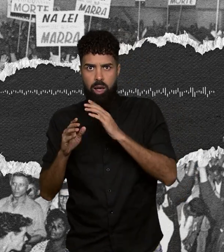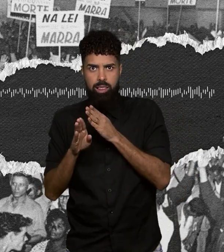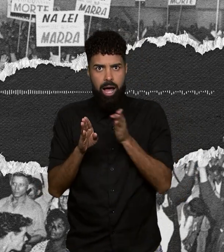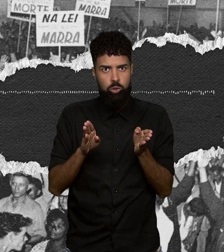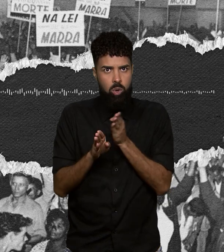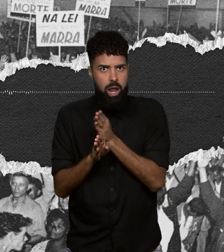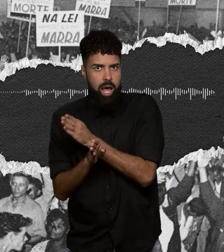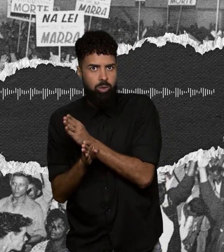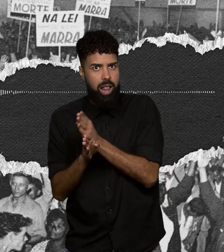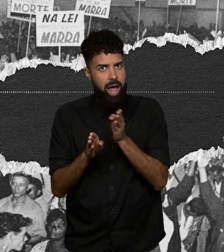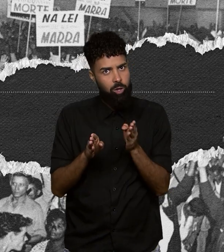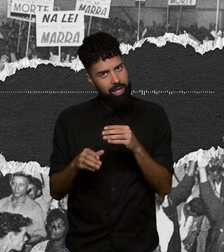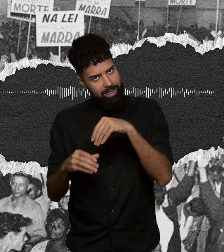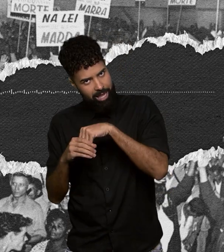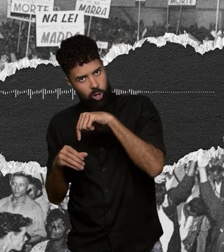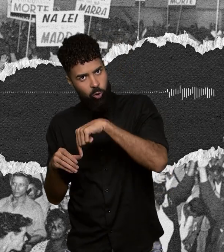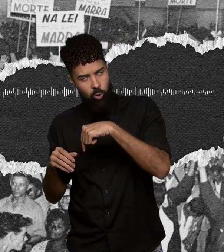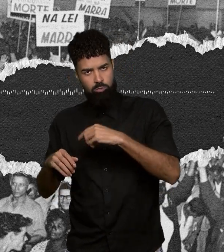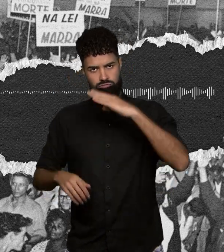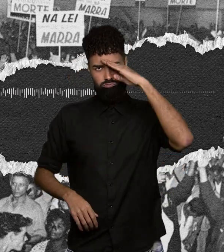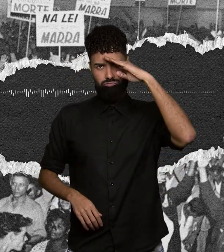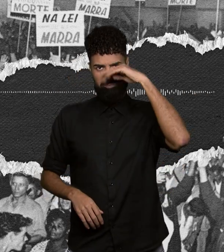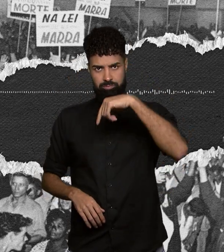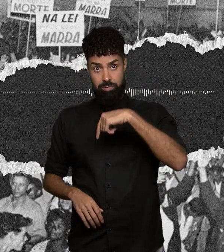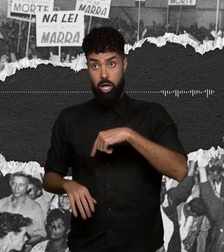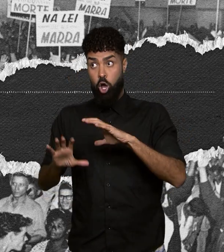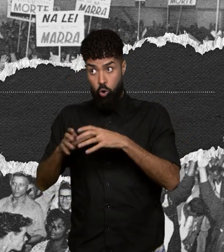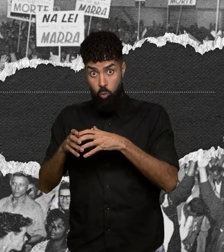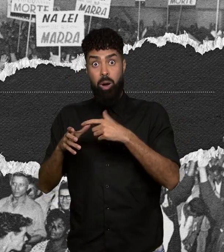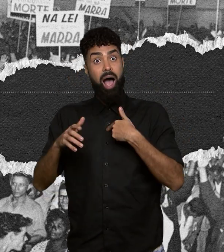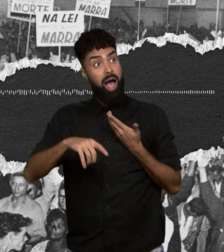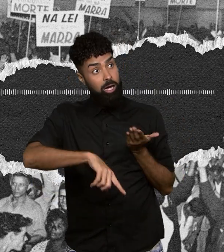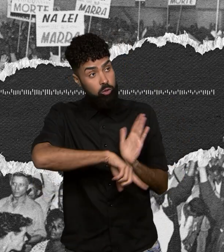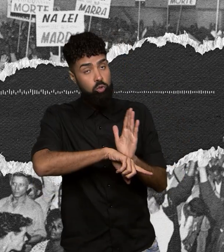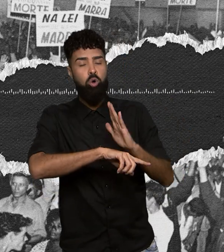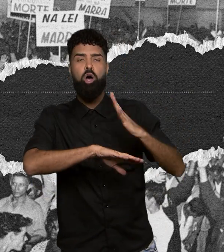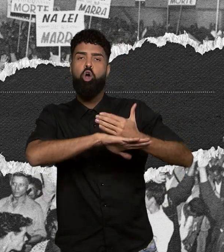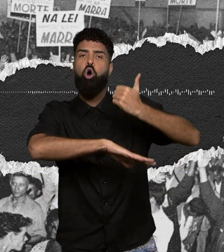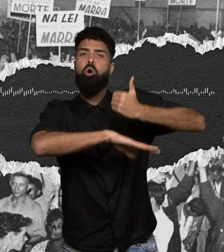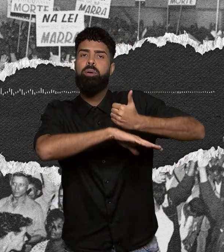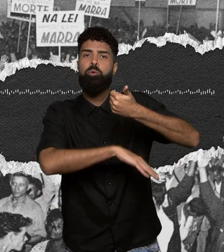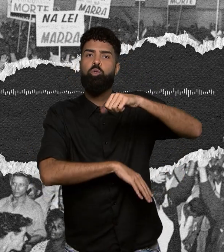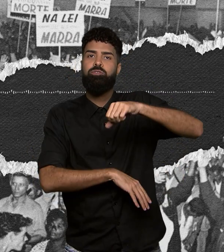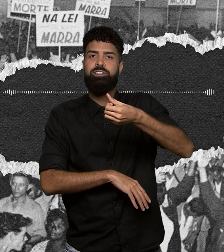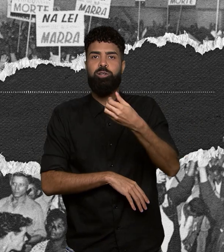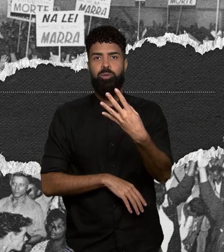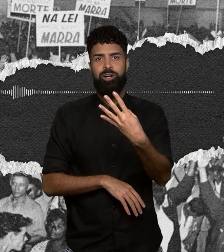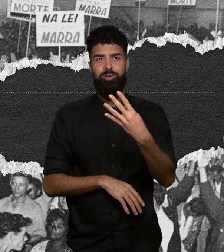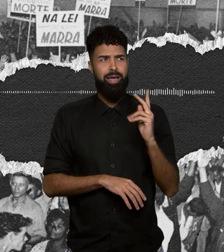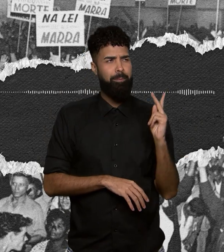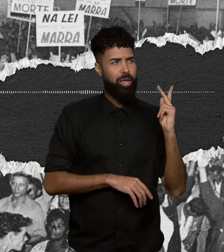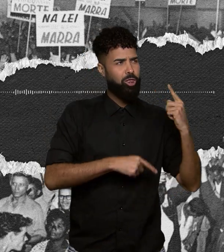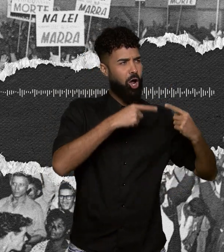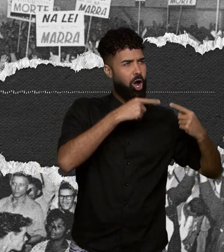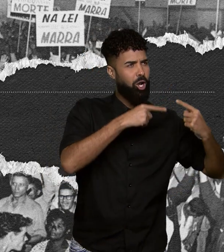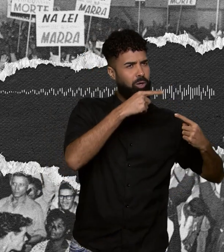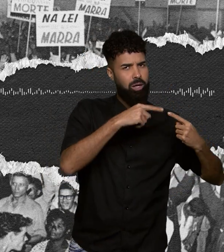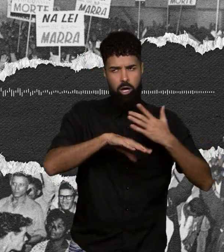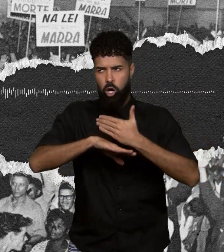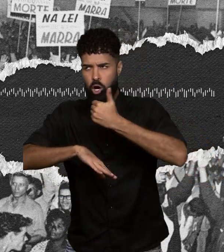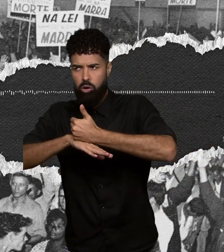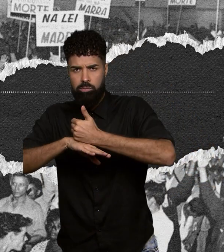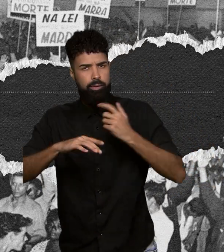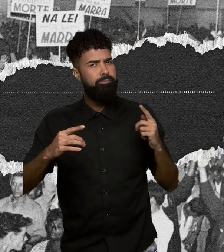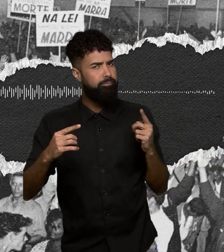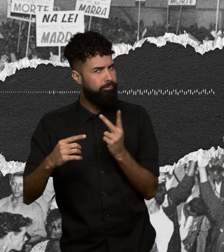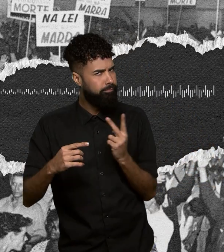esses mesmos militares tiveram papel no golpe de 64 ou seja tudo interligado ah e entre